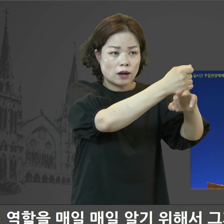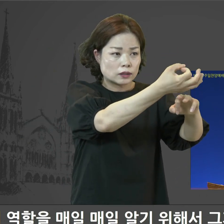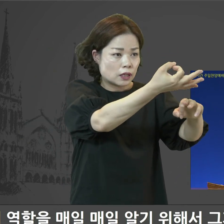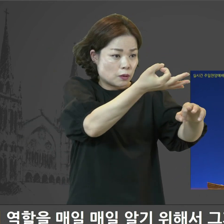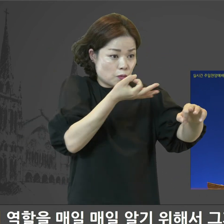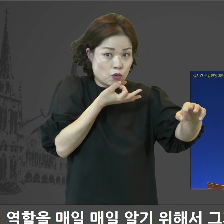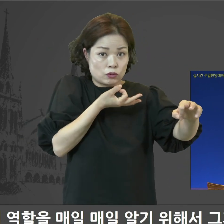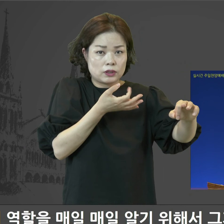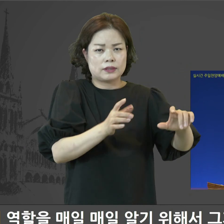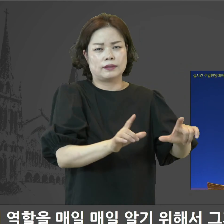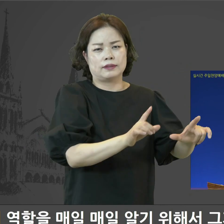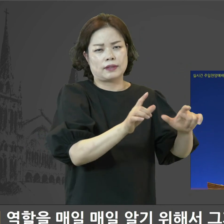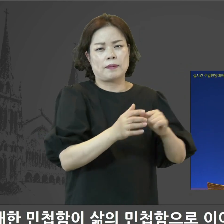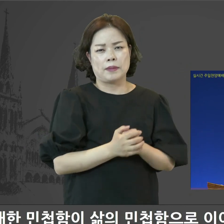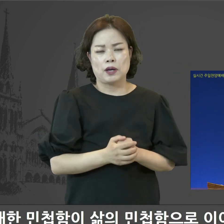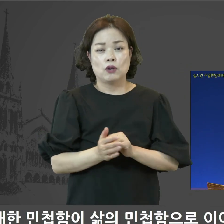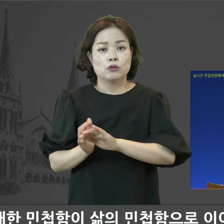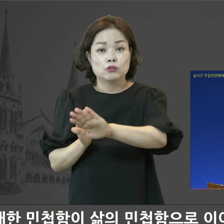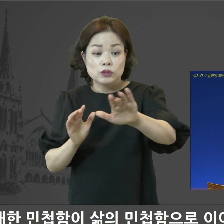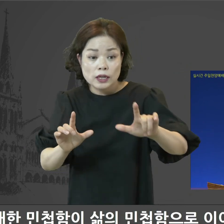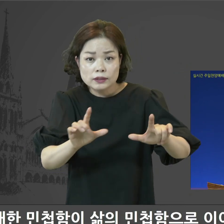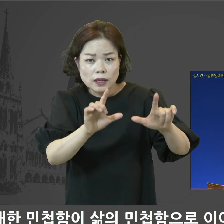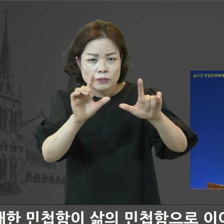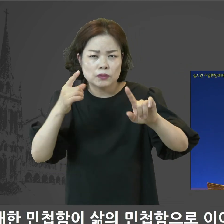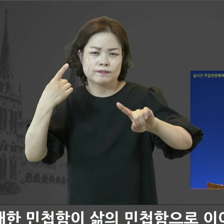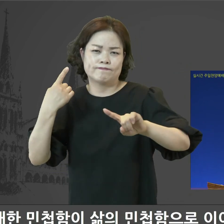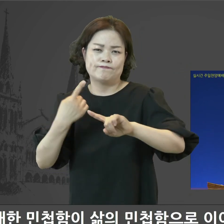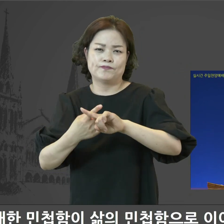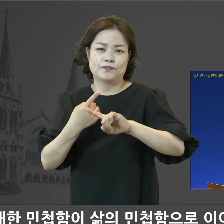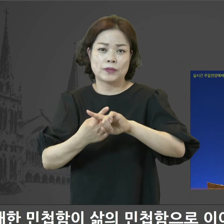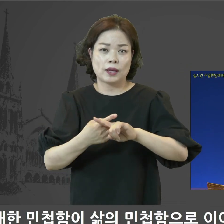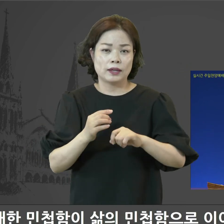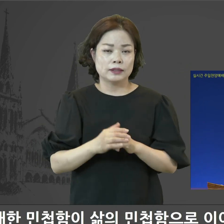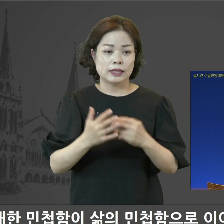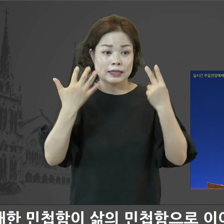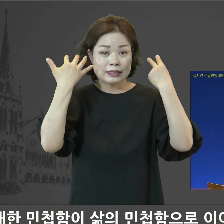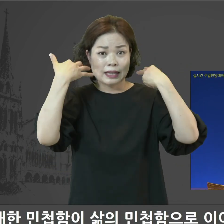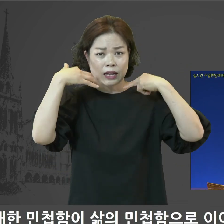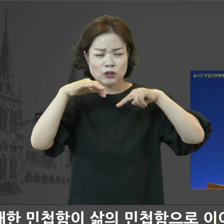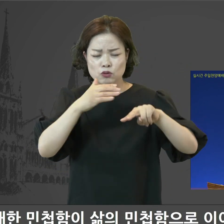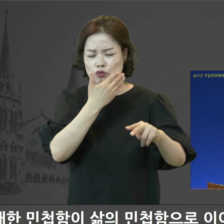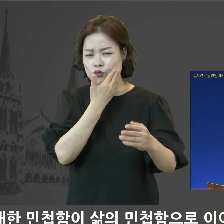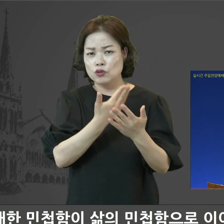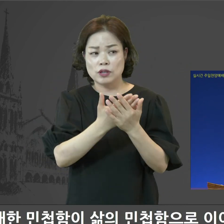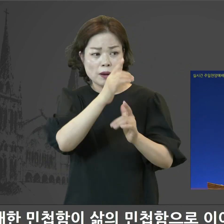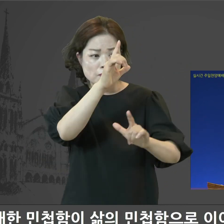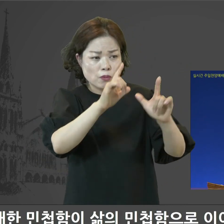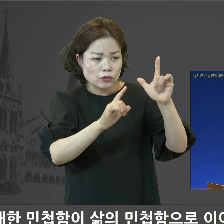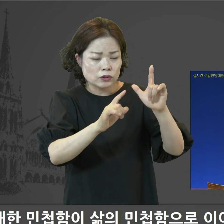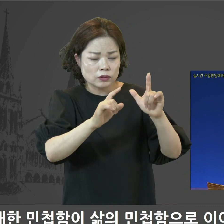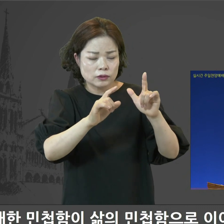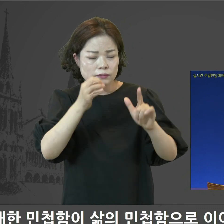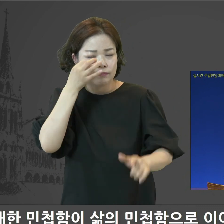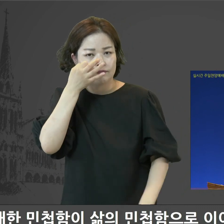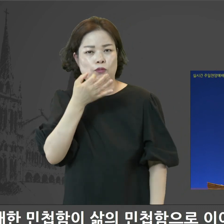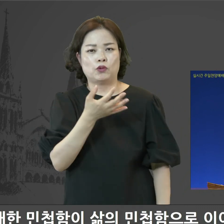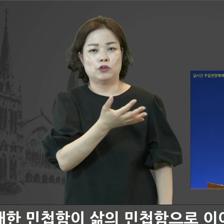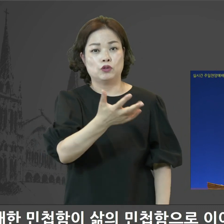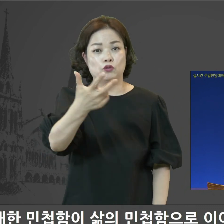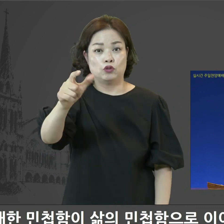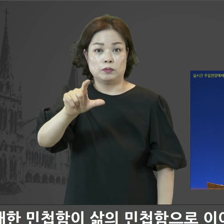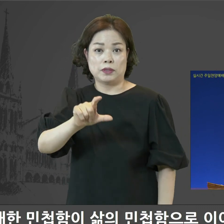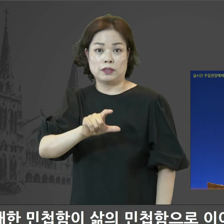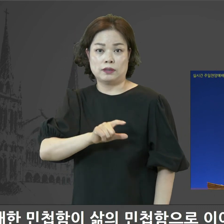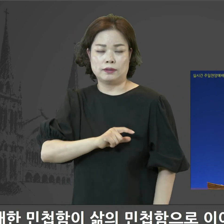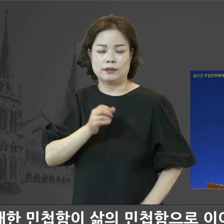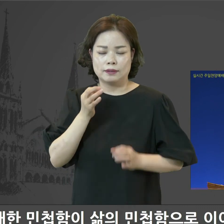보여지는 삶, 바라기는 우리의 삶에도 이런 다니엘과 같은 귀한 모습이 보여질 수 있기를 주님의